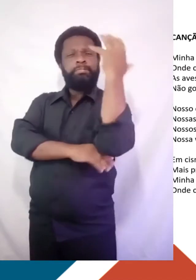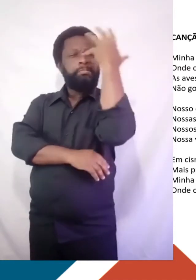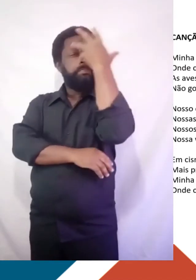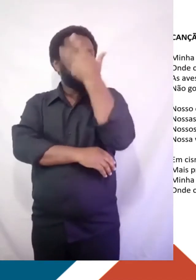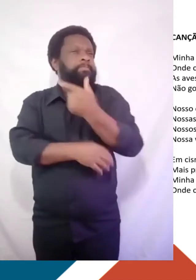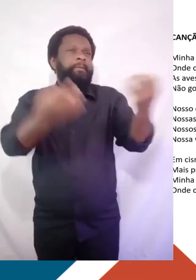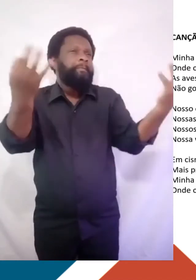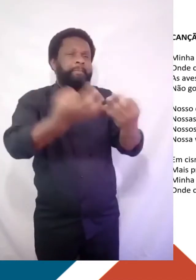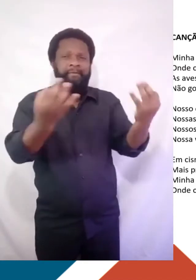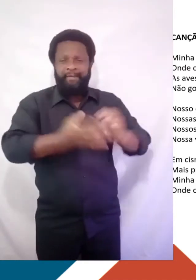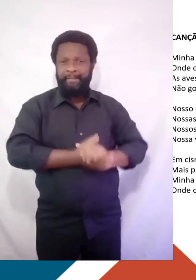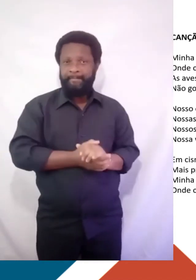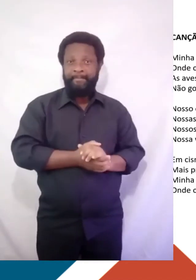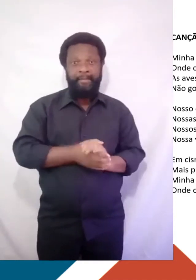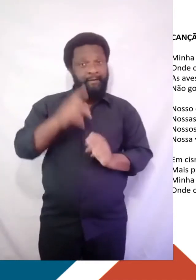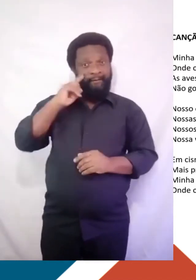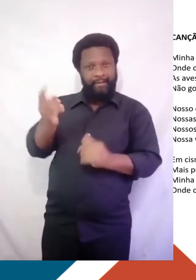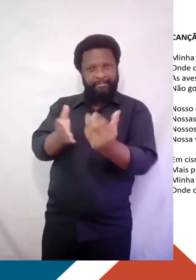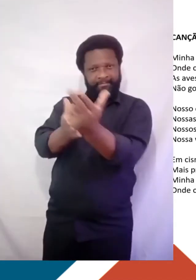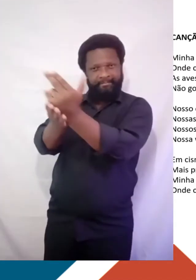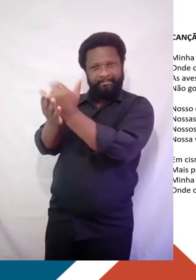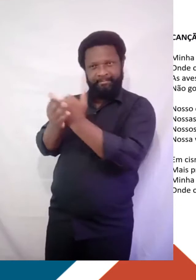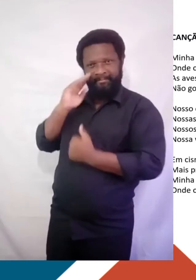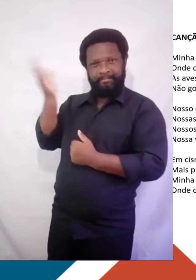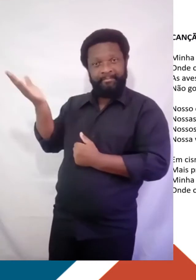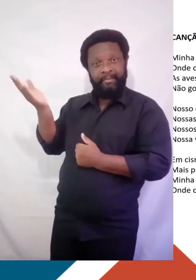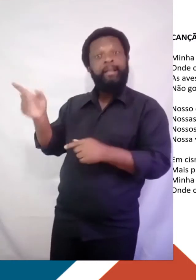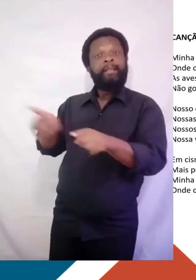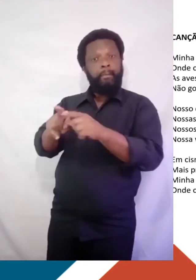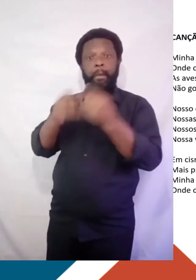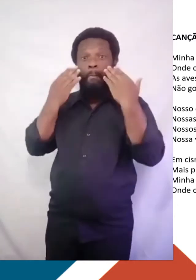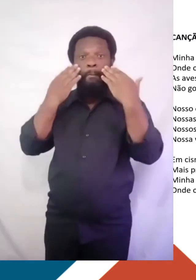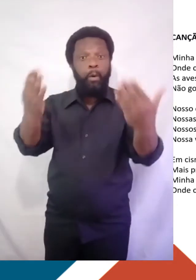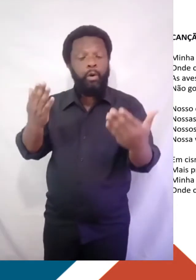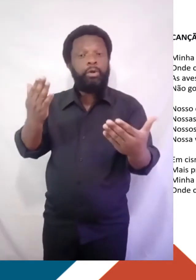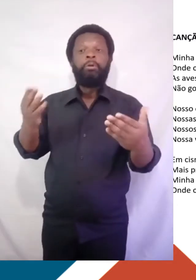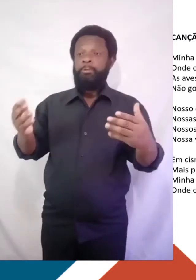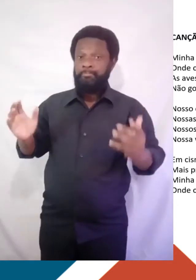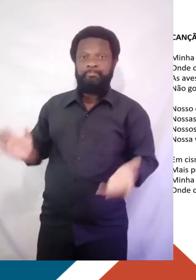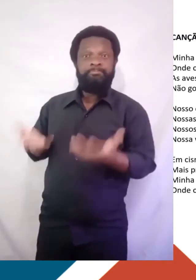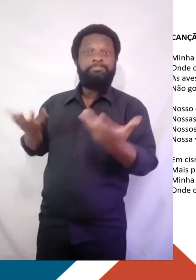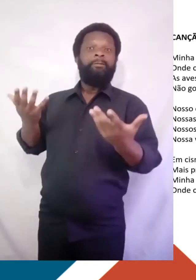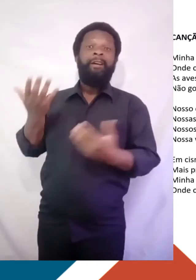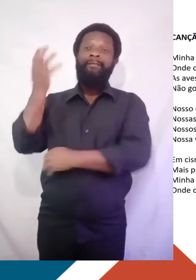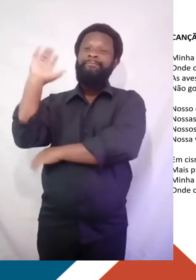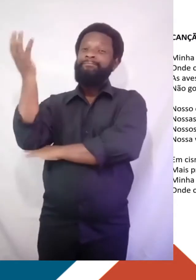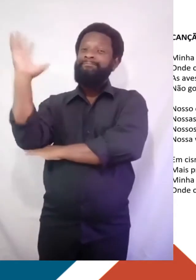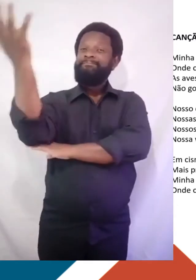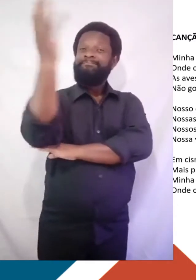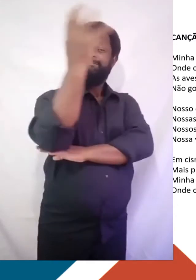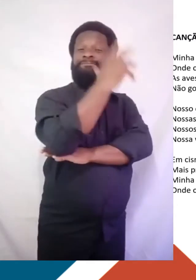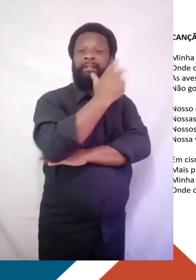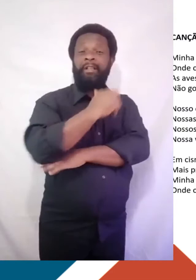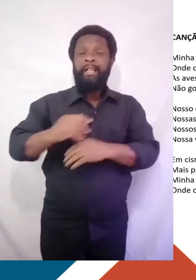bela, perfeita. A pintura ao lado, do Conde de Clarac, também retrata e exalta a natureza exuberante de